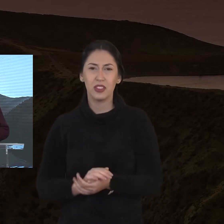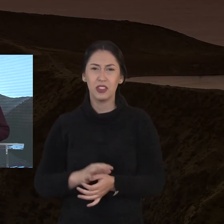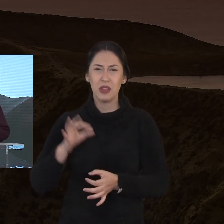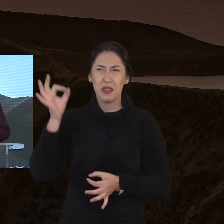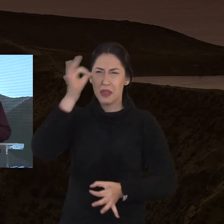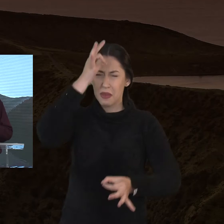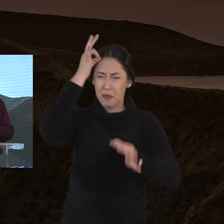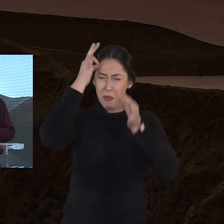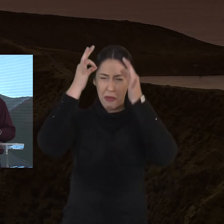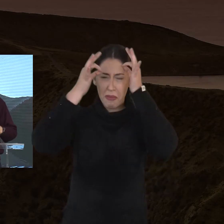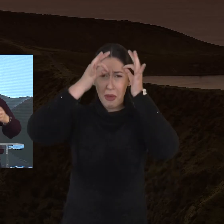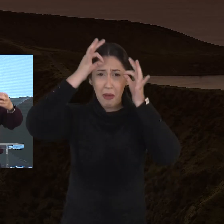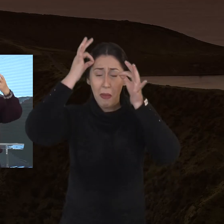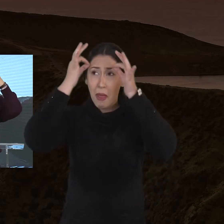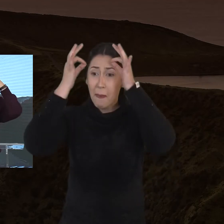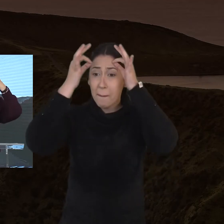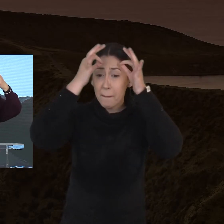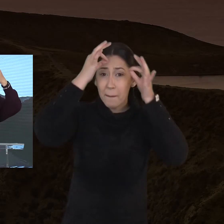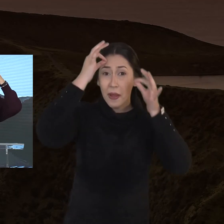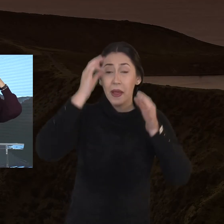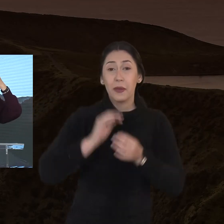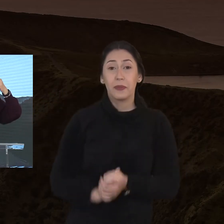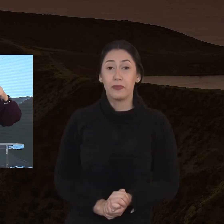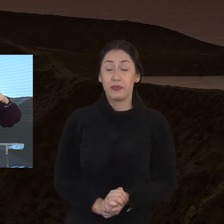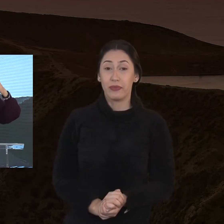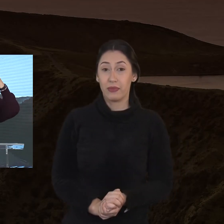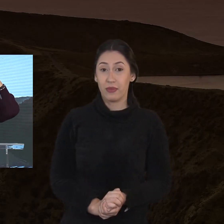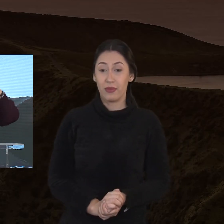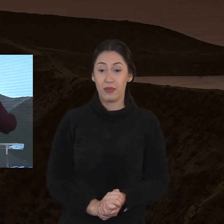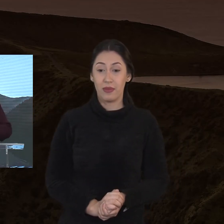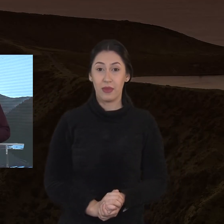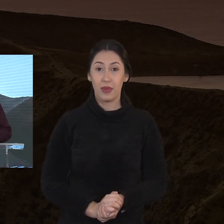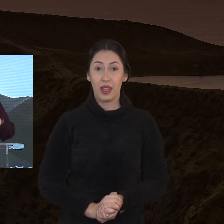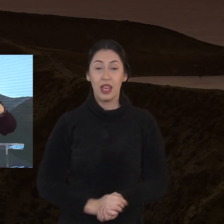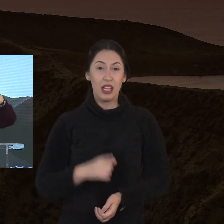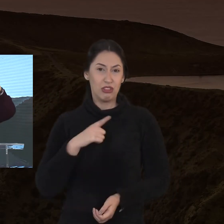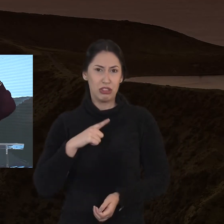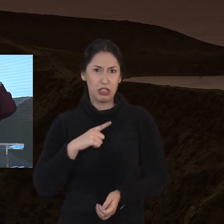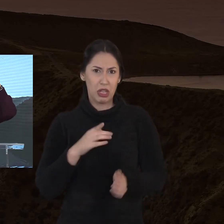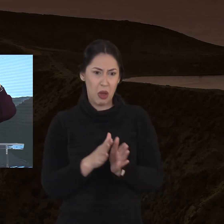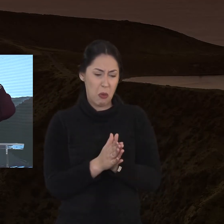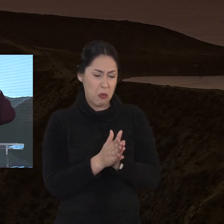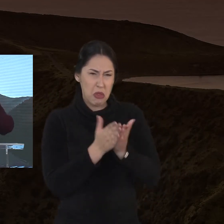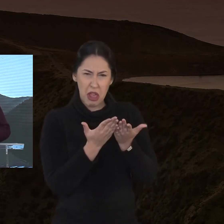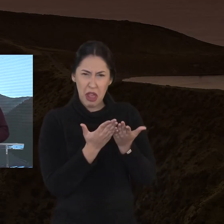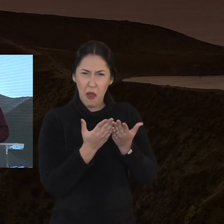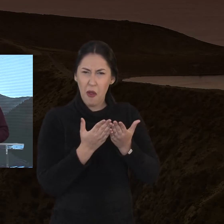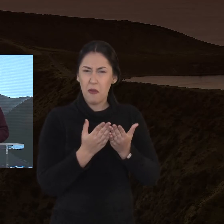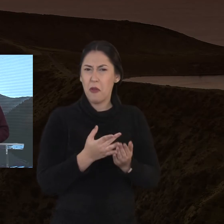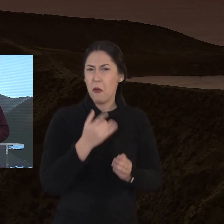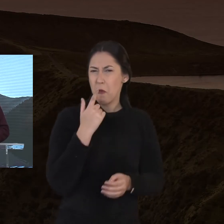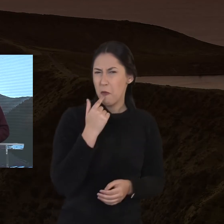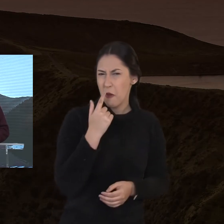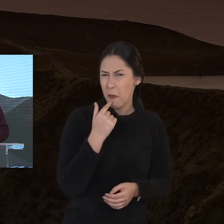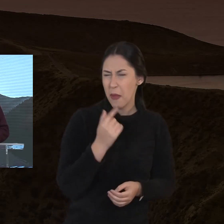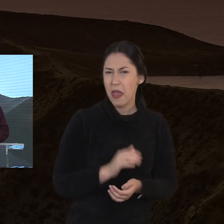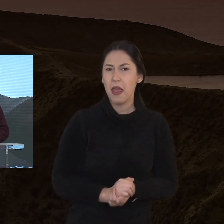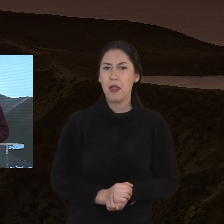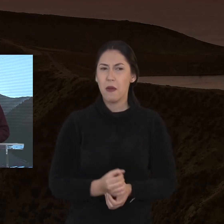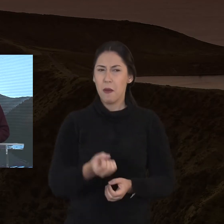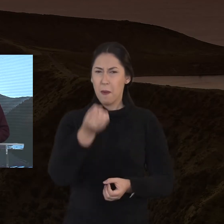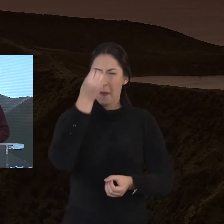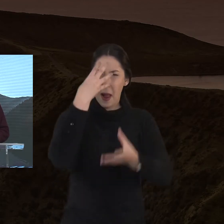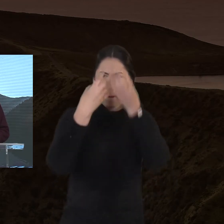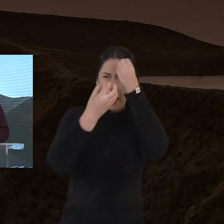morar queria um ler a bíblia aquelas pensamentos do livro vermelho de mao tsé-tung vinham para suas cabeças ele se